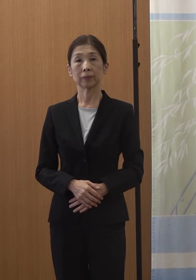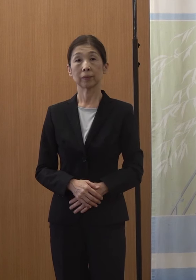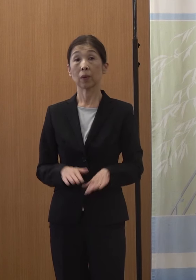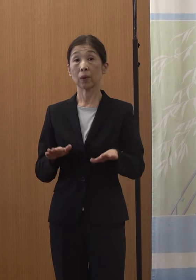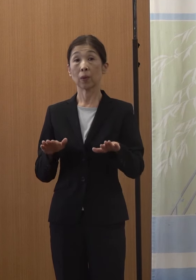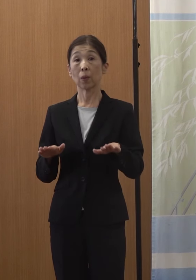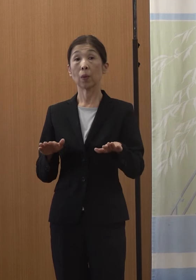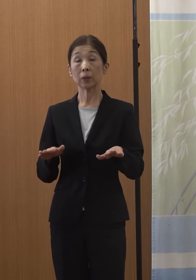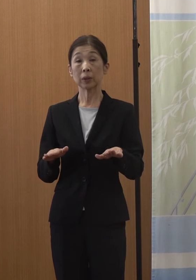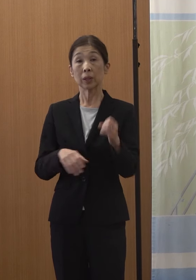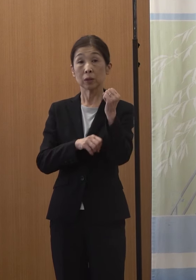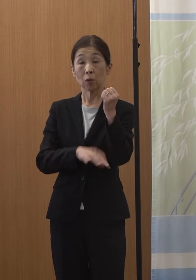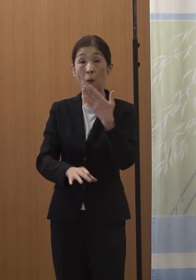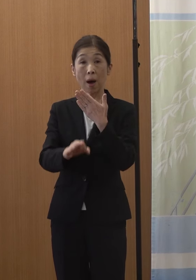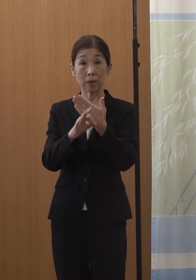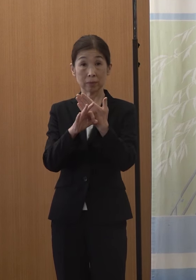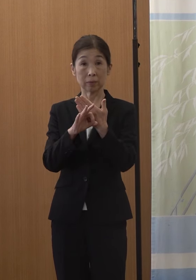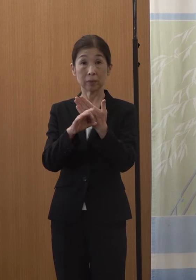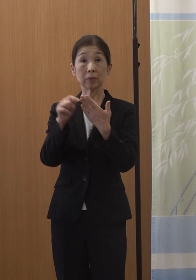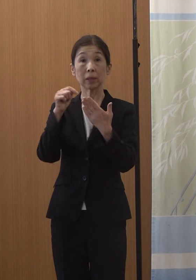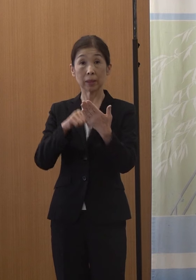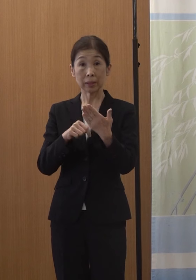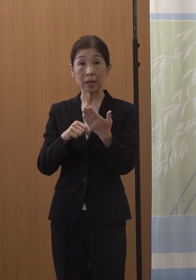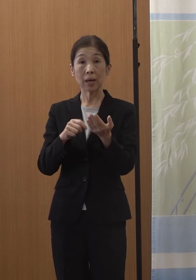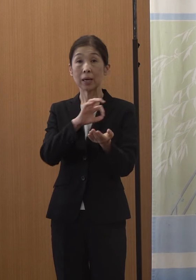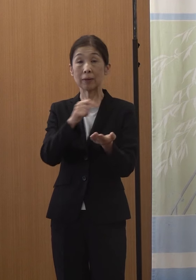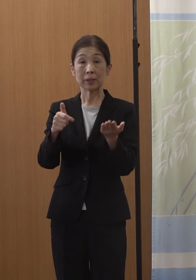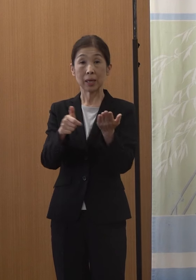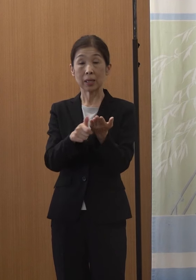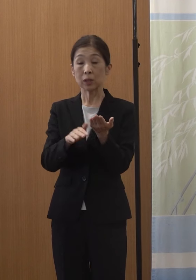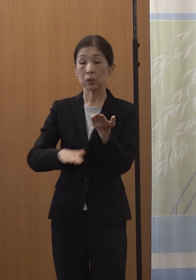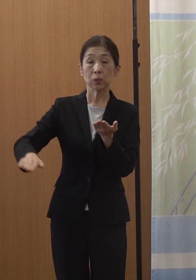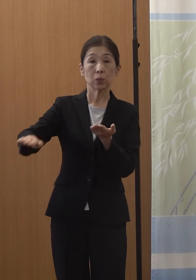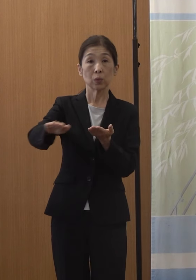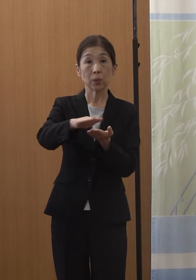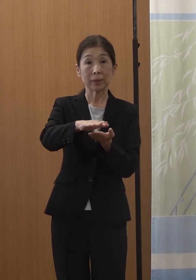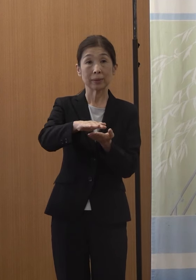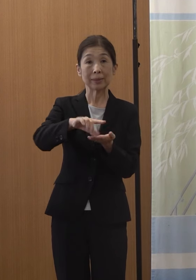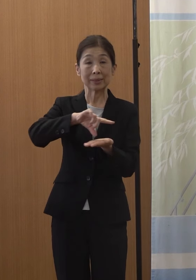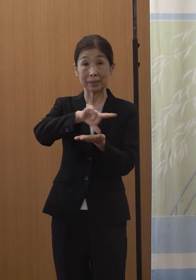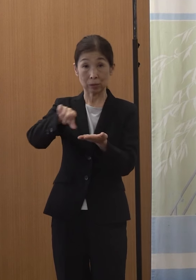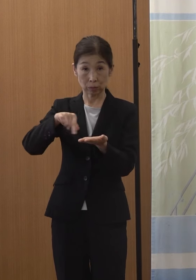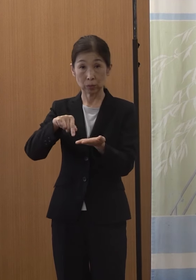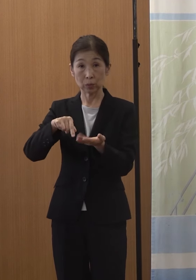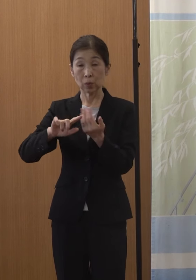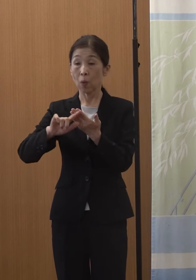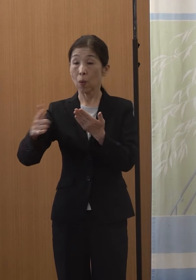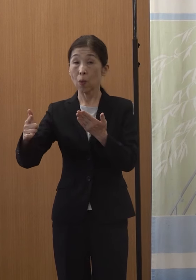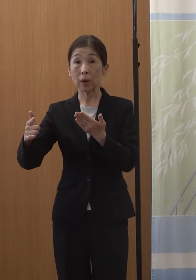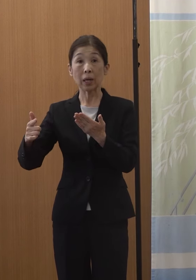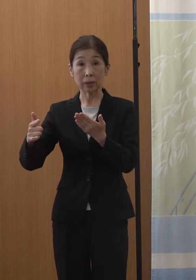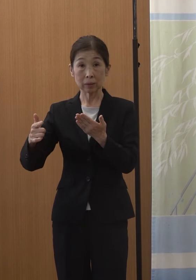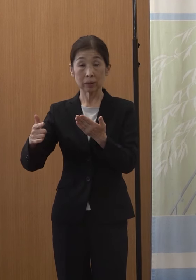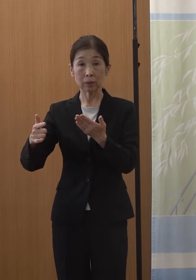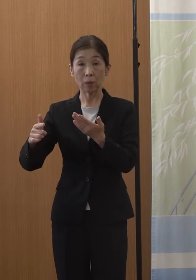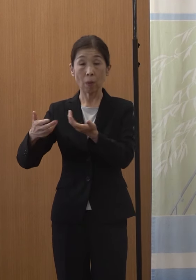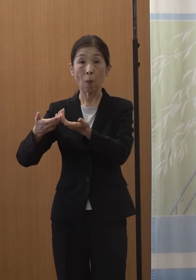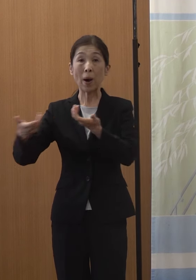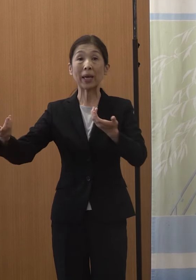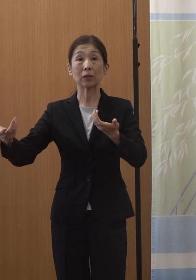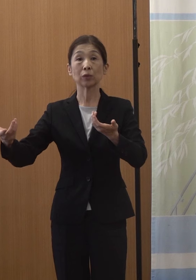本日の草案の中で、金沢駅周辺地区と、その他の都心地区を分ける2つ